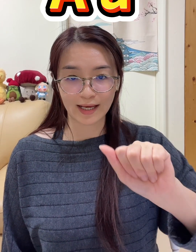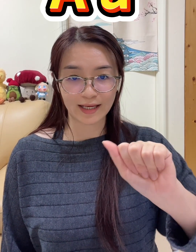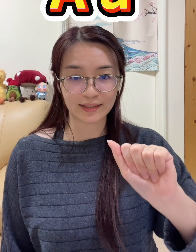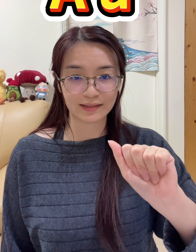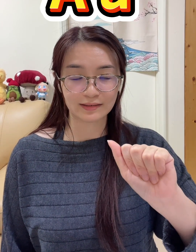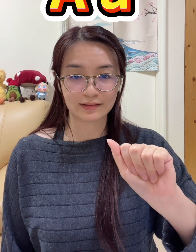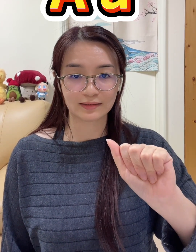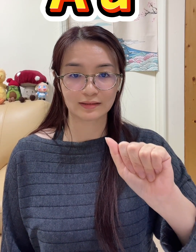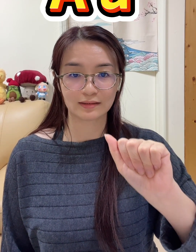A